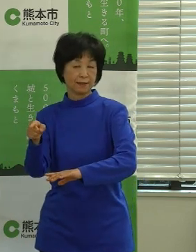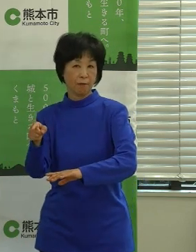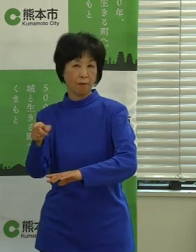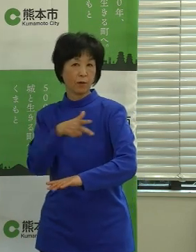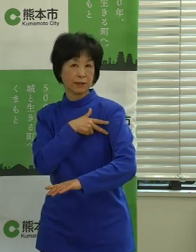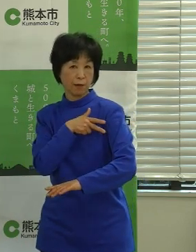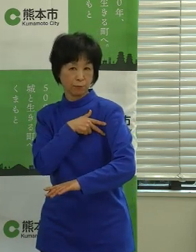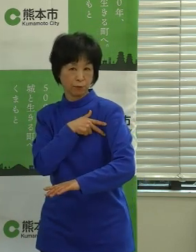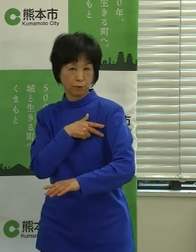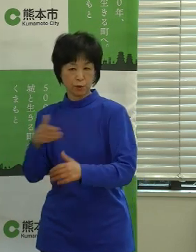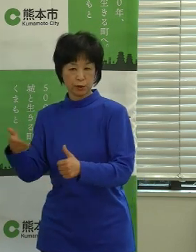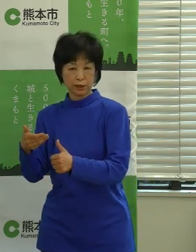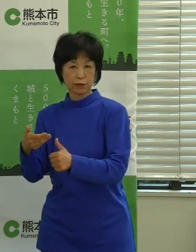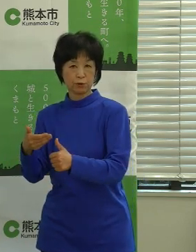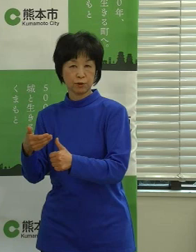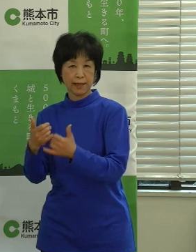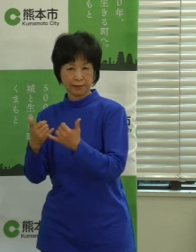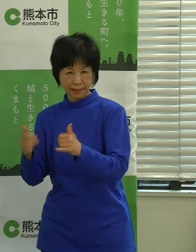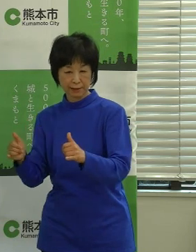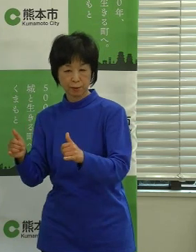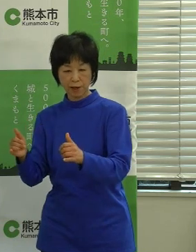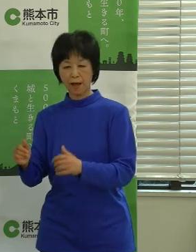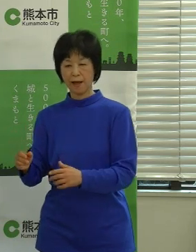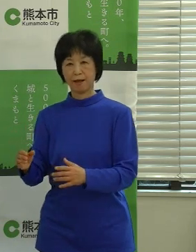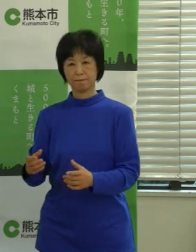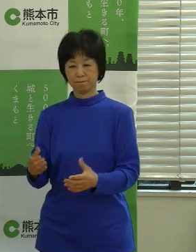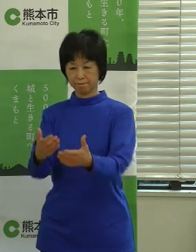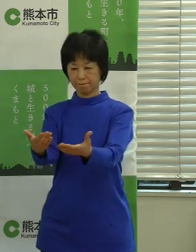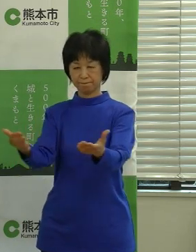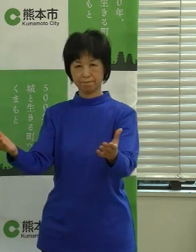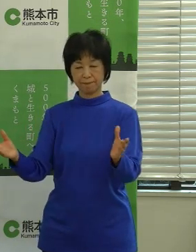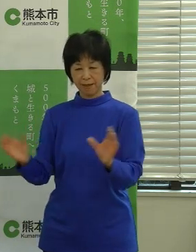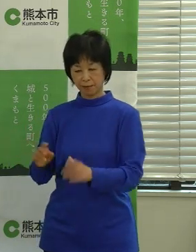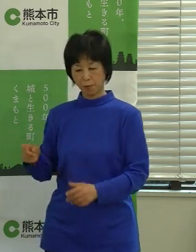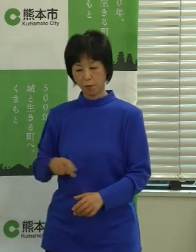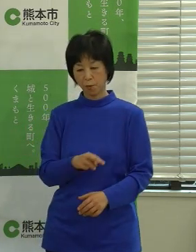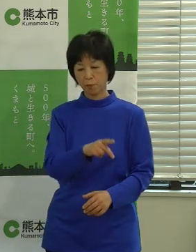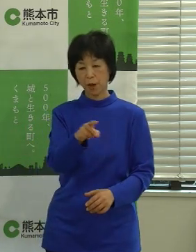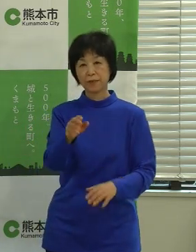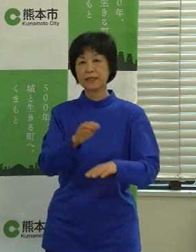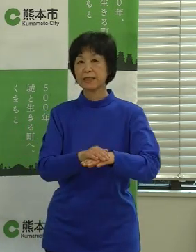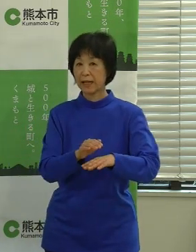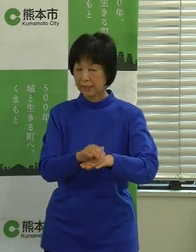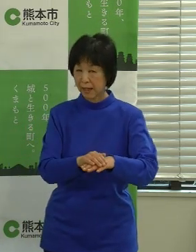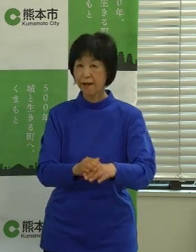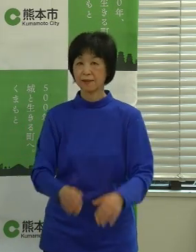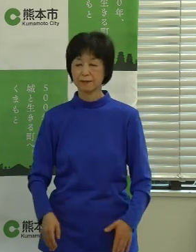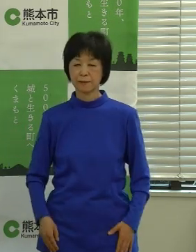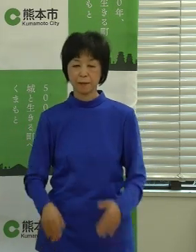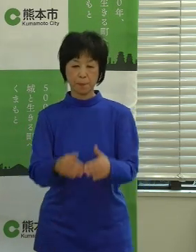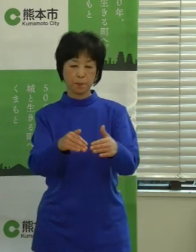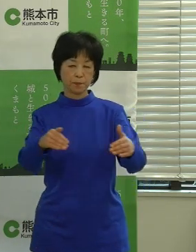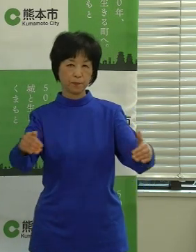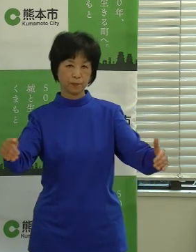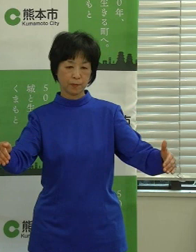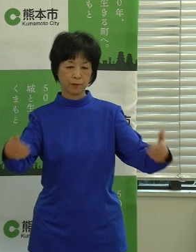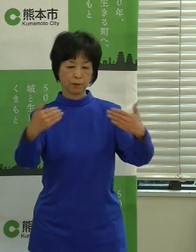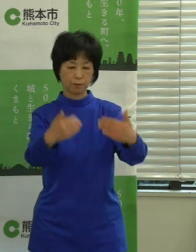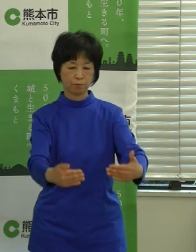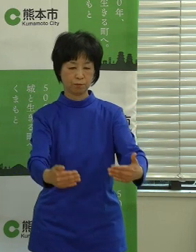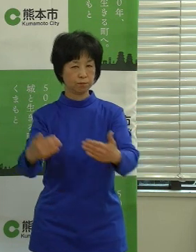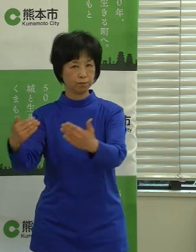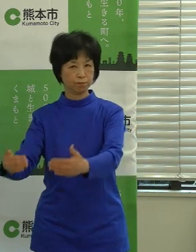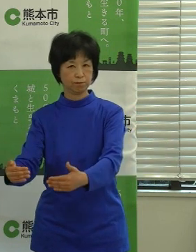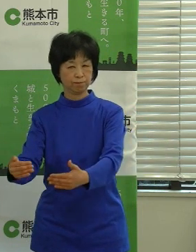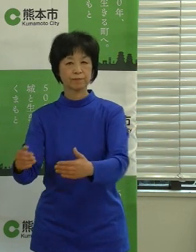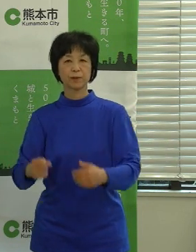あの園路の、まあ、順路とかですね、まあ、そういったあの動線とかについてもやっぱりよく検討する必要がありますので、一